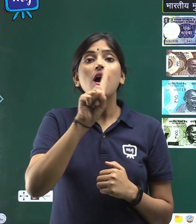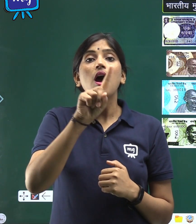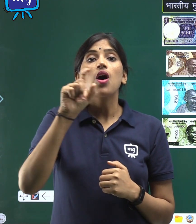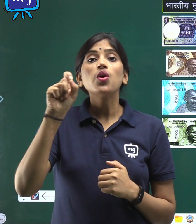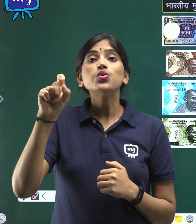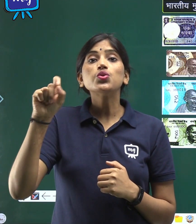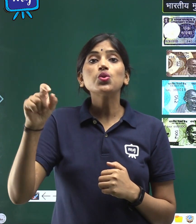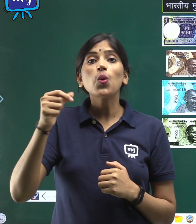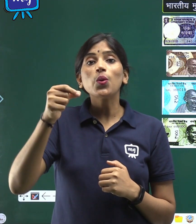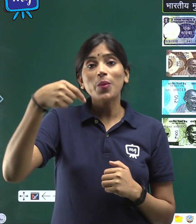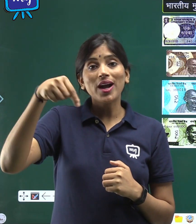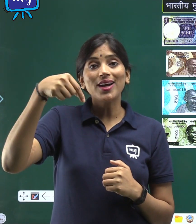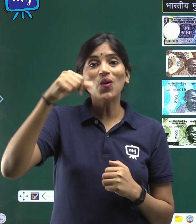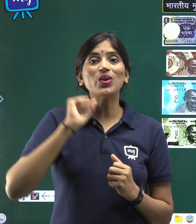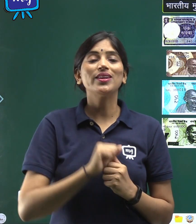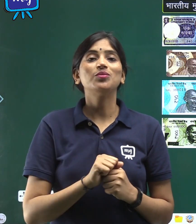100 रुपए का नोट,